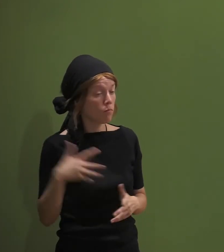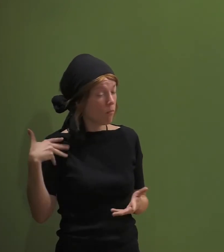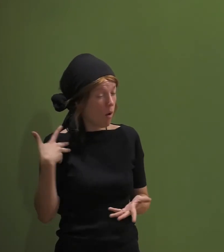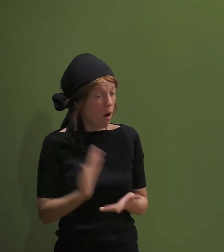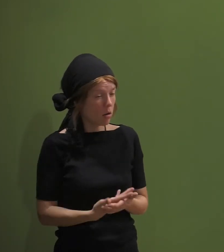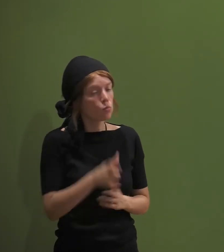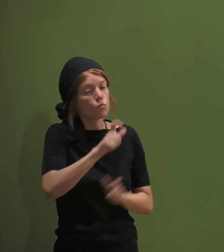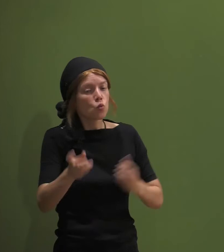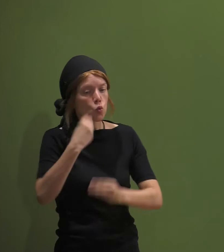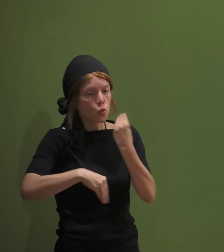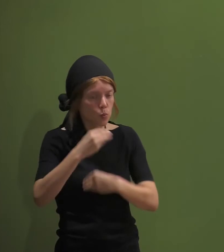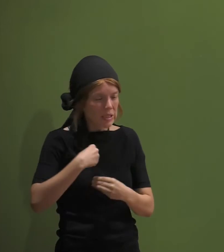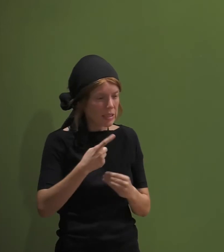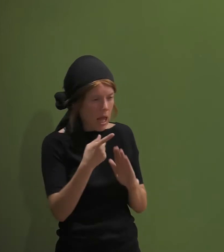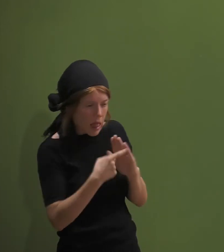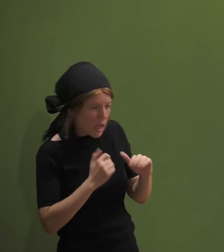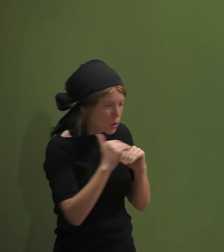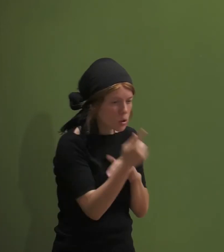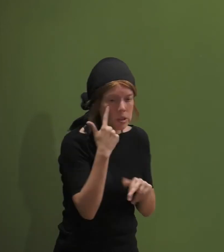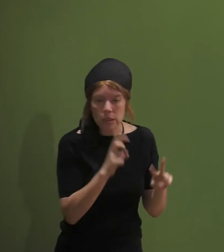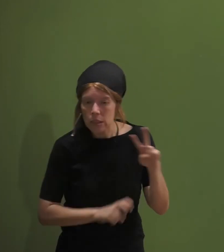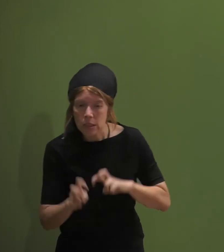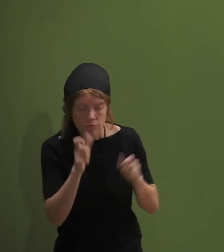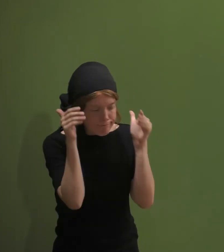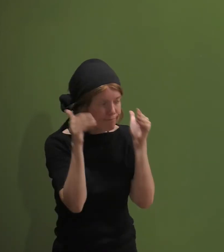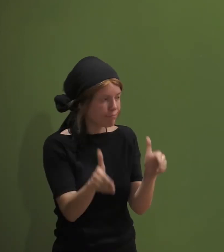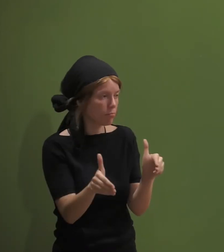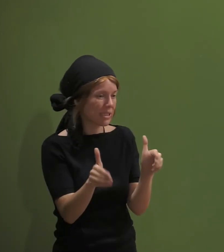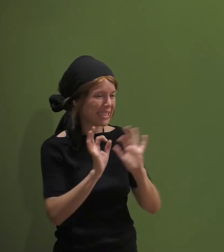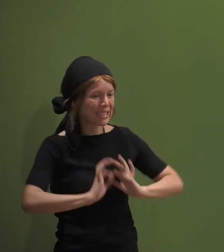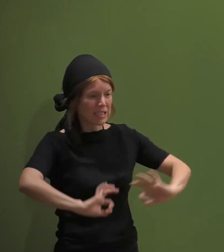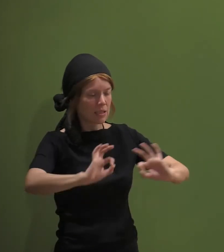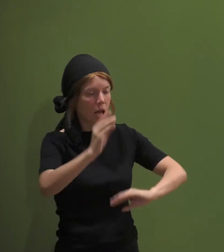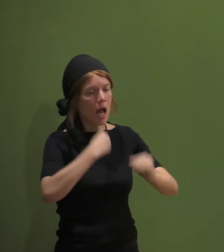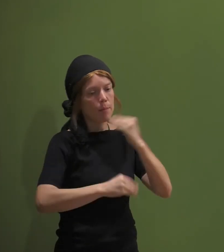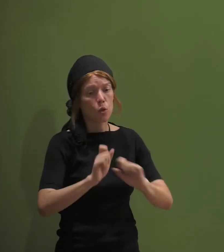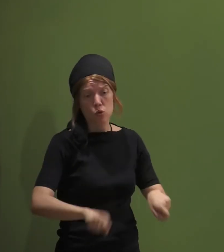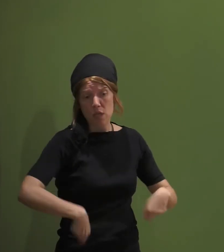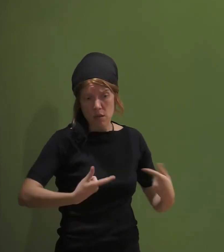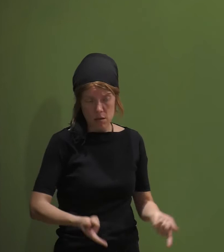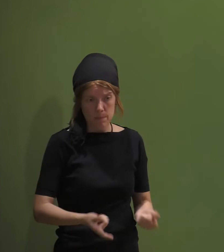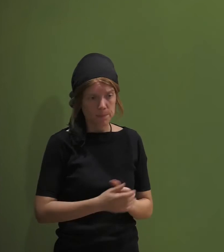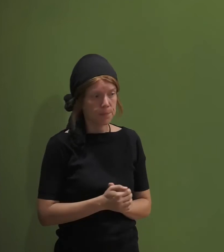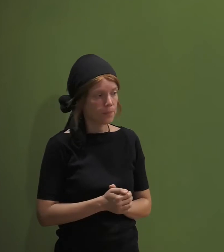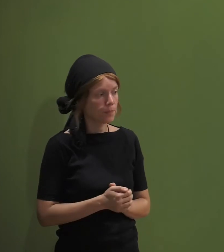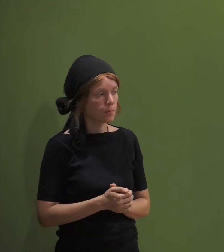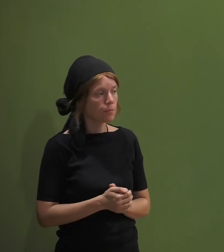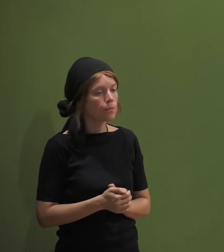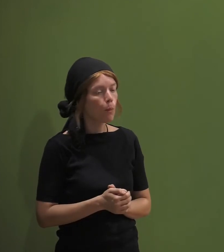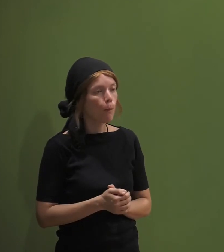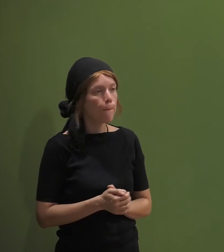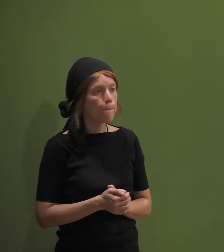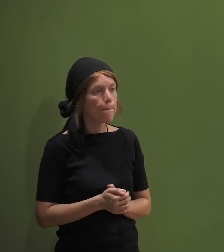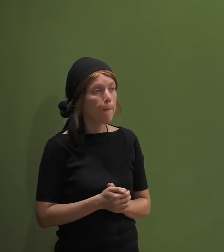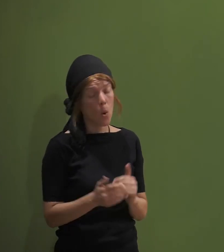ahora, los consumidores que buscaban estas dietas sostenibles se centraban casi exclusivamente en los alimentos ecológicos, que tienden a ser percibidos